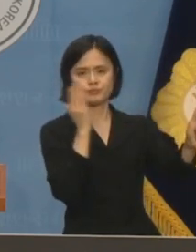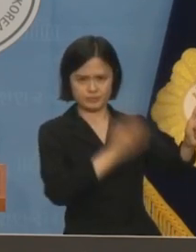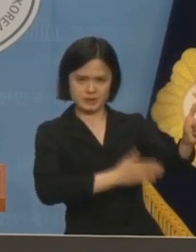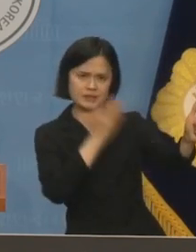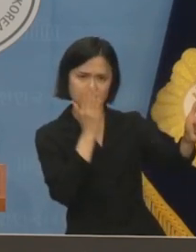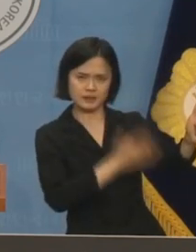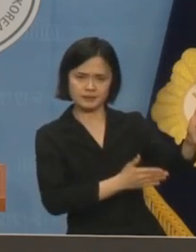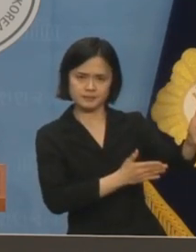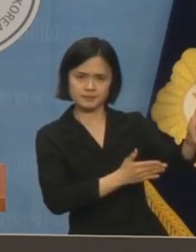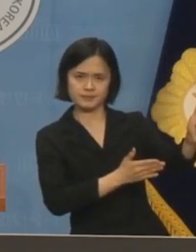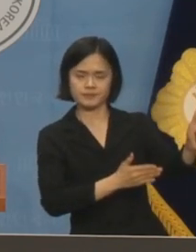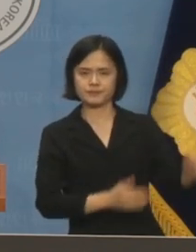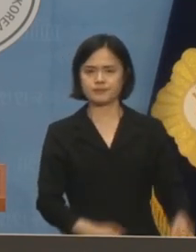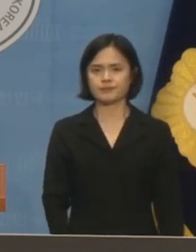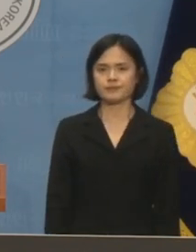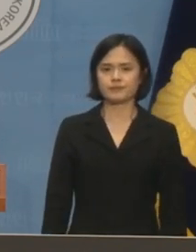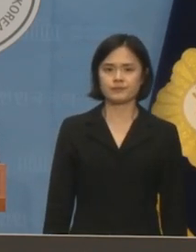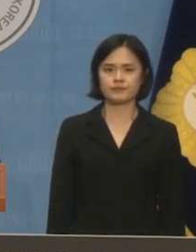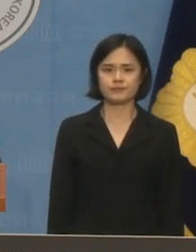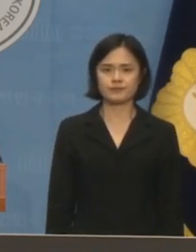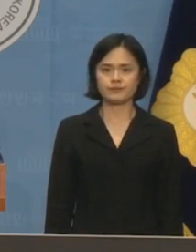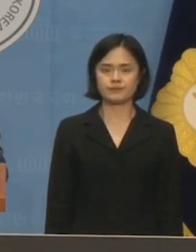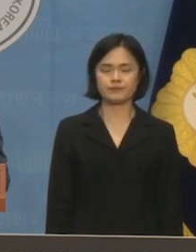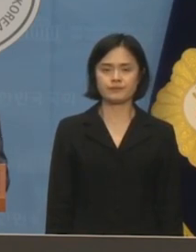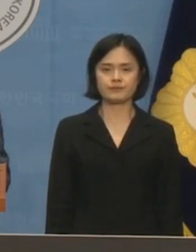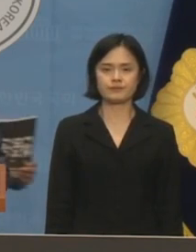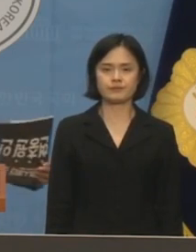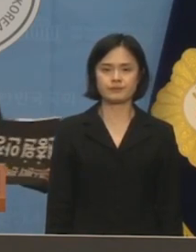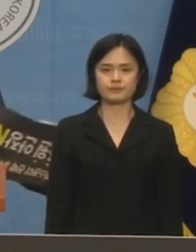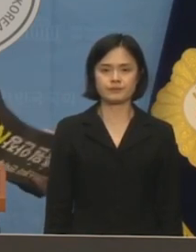간곡히 요청합니다.